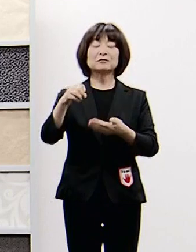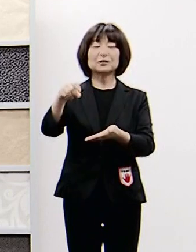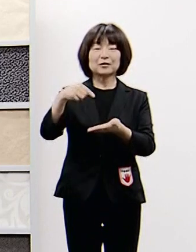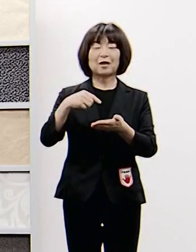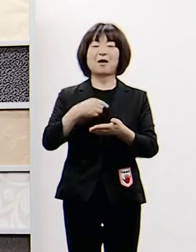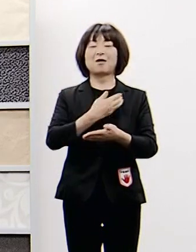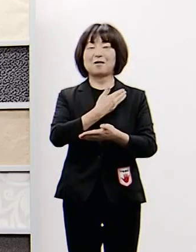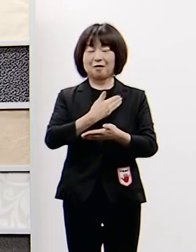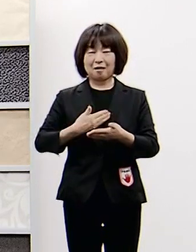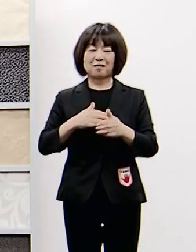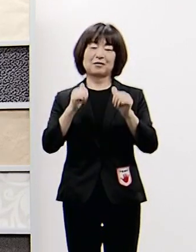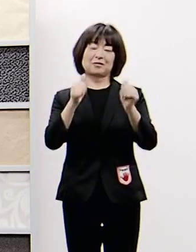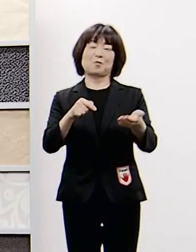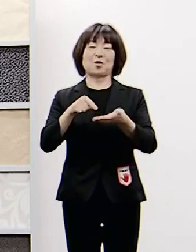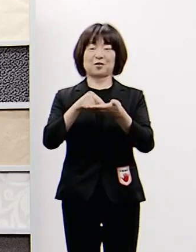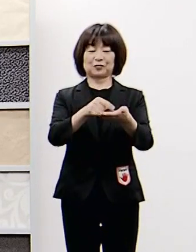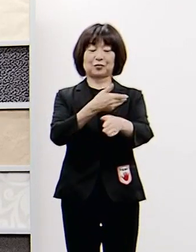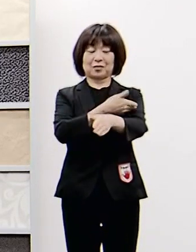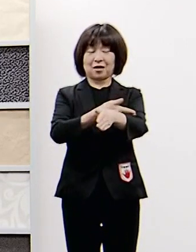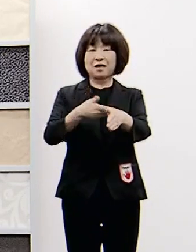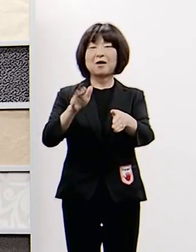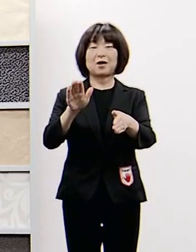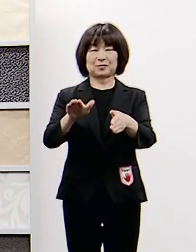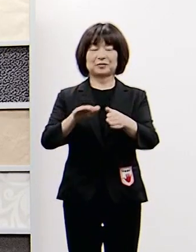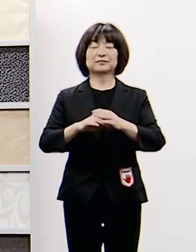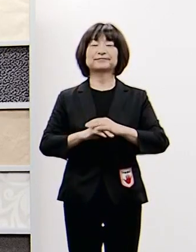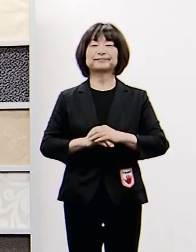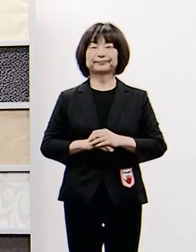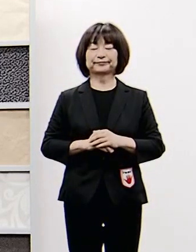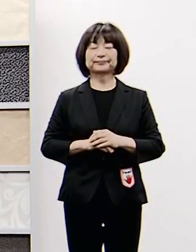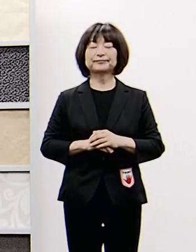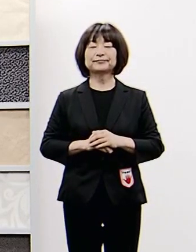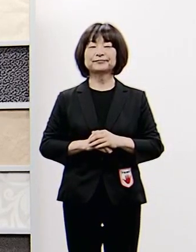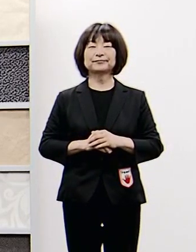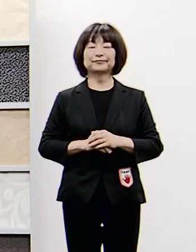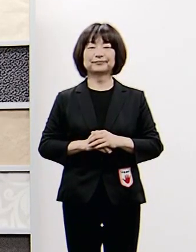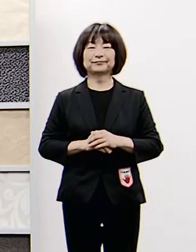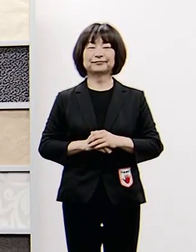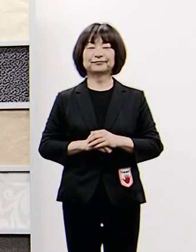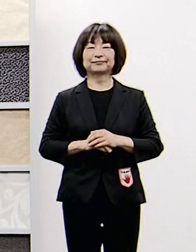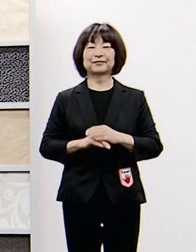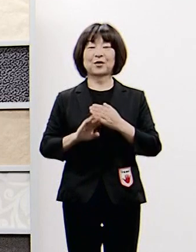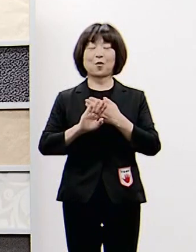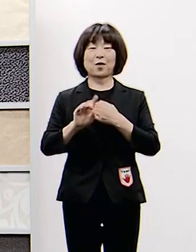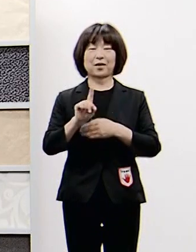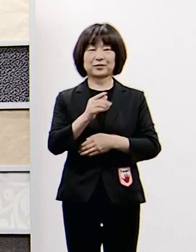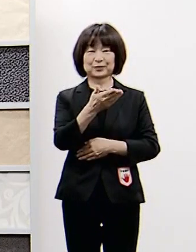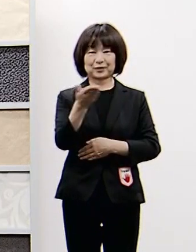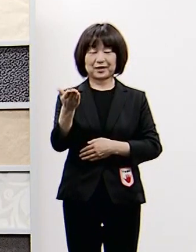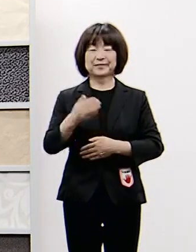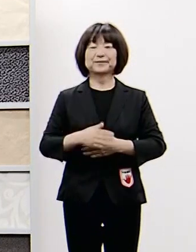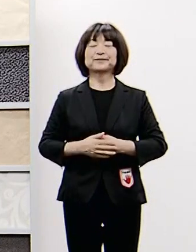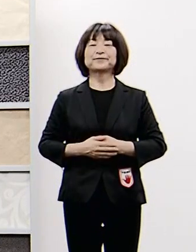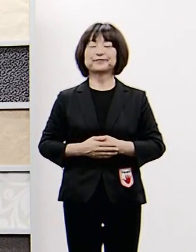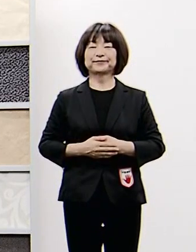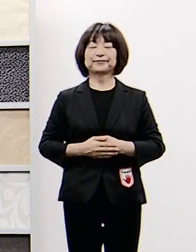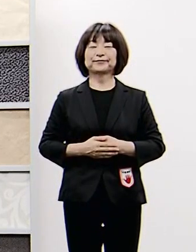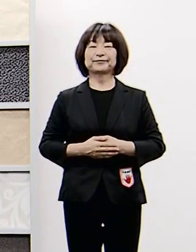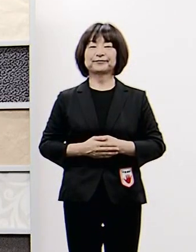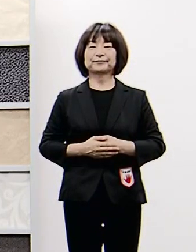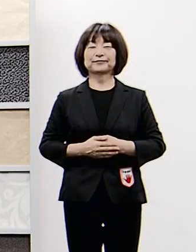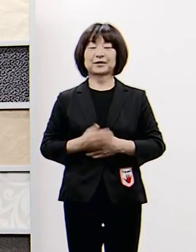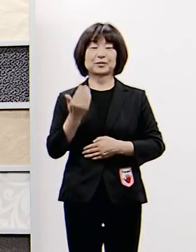我々としては致し方なかったと言わざるを得ないかなと思いますはいありがとうございますはい他にいかがでしょうかNHKさん